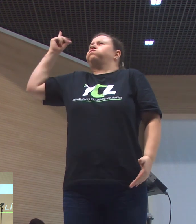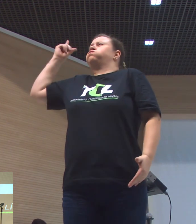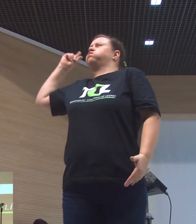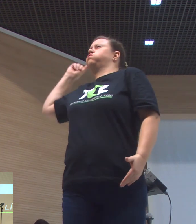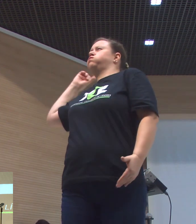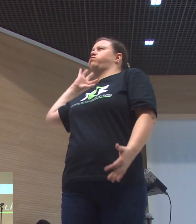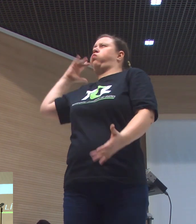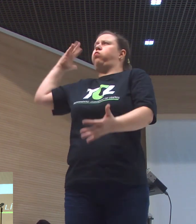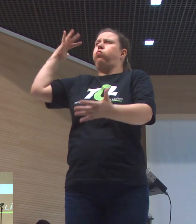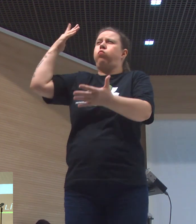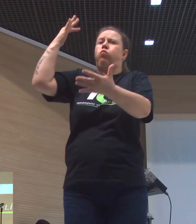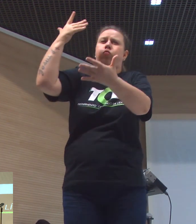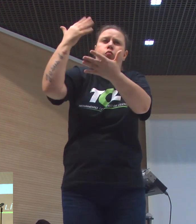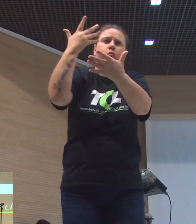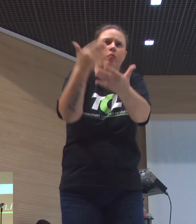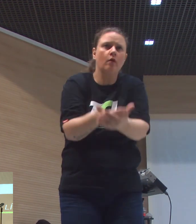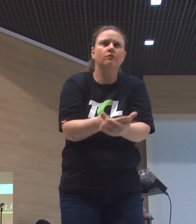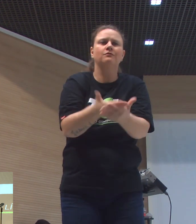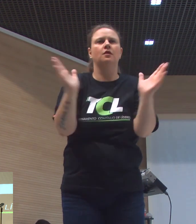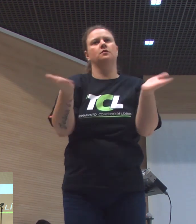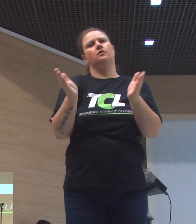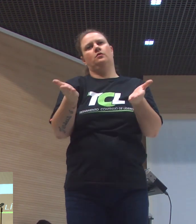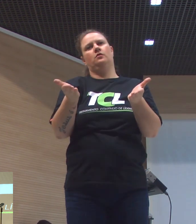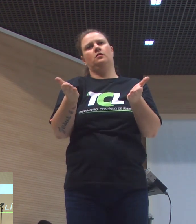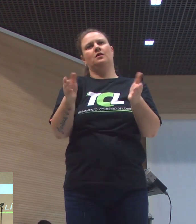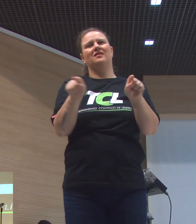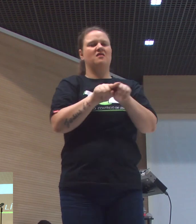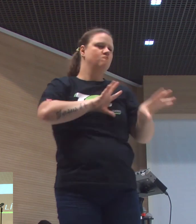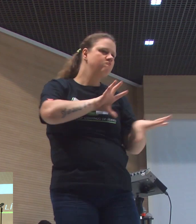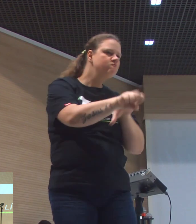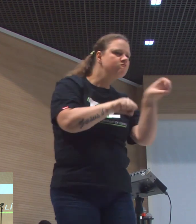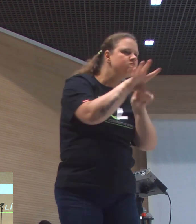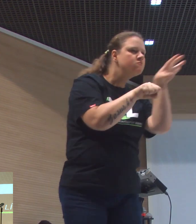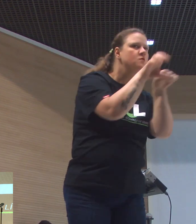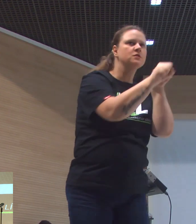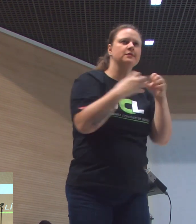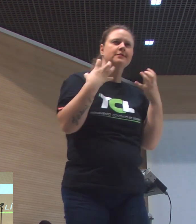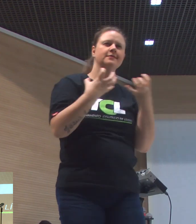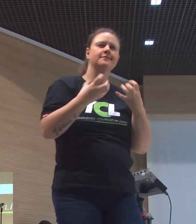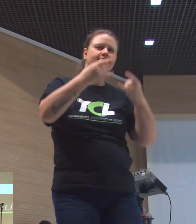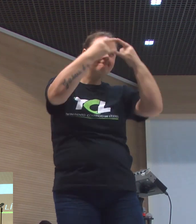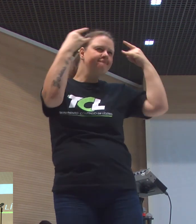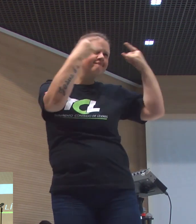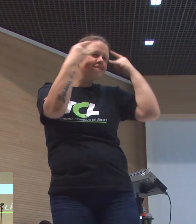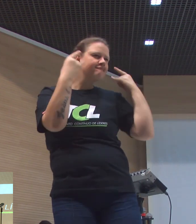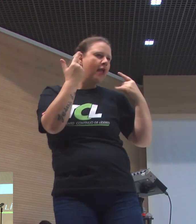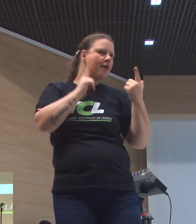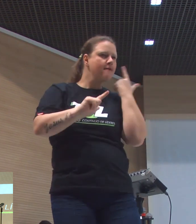origens, uma cultura de exploração, de querer